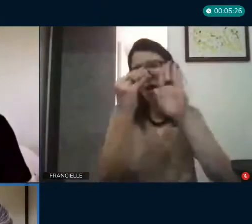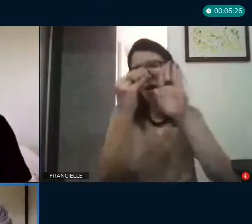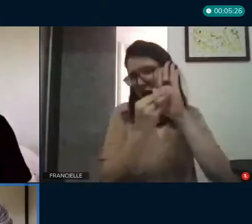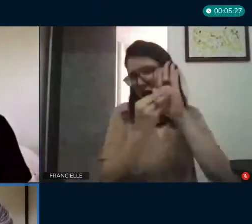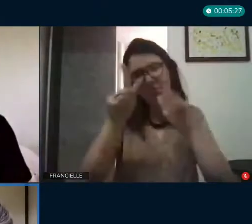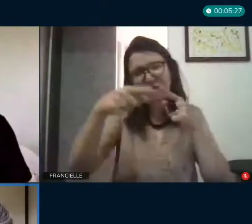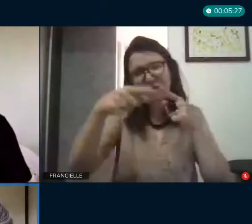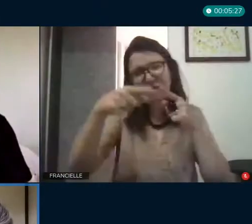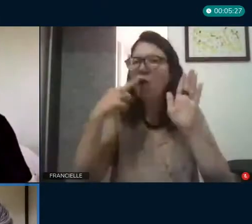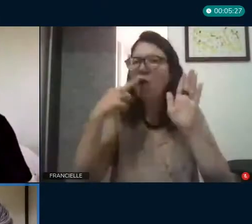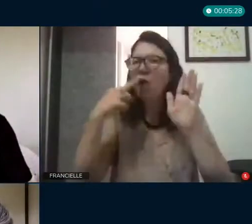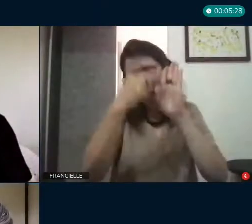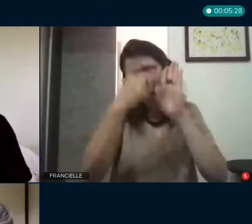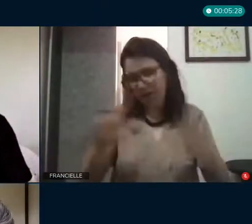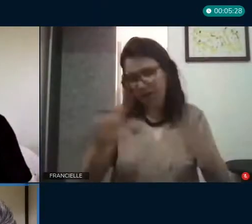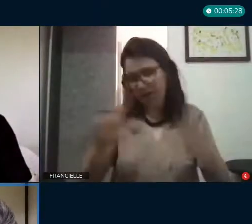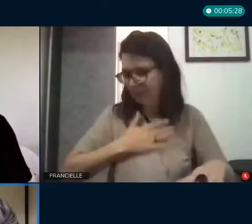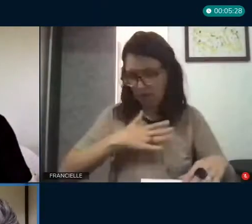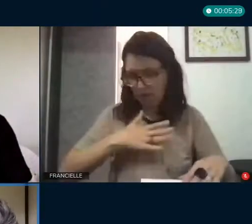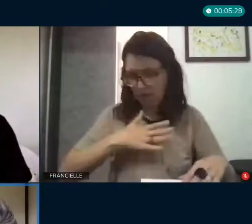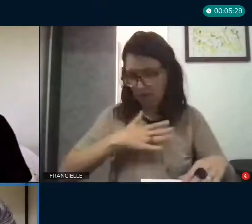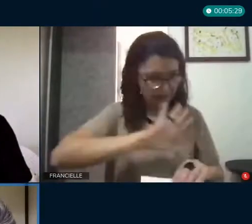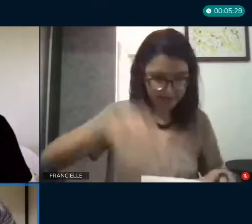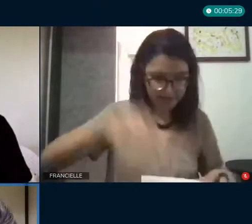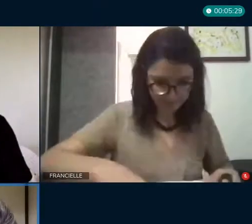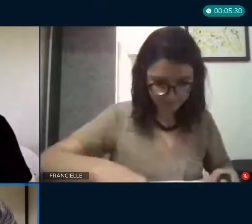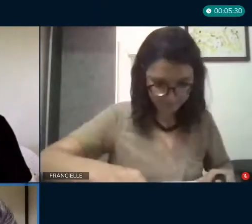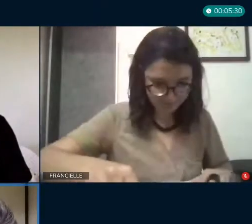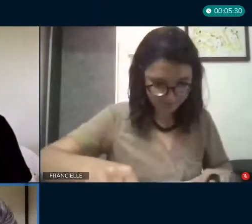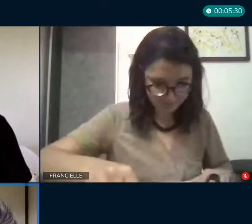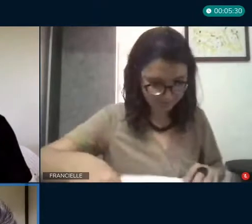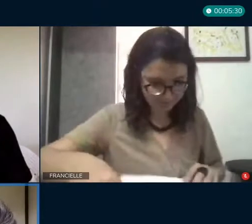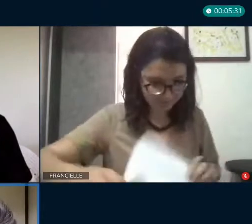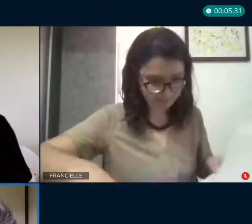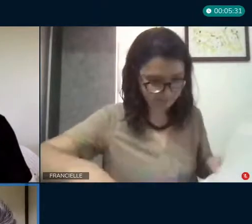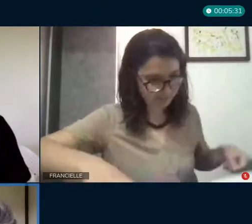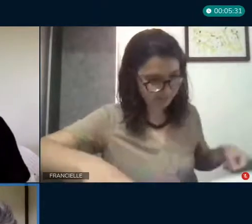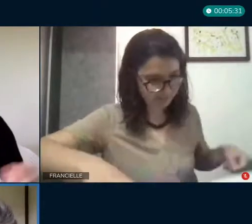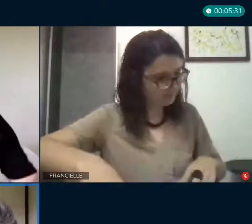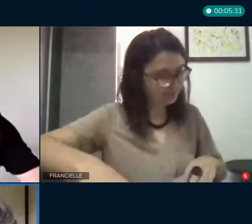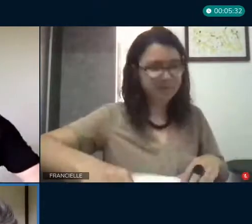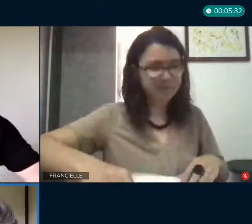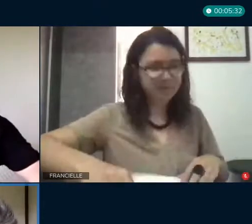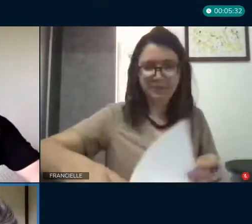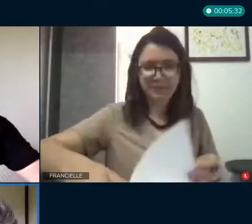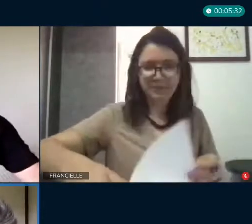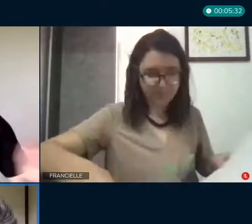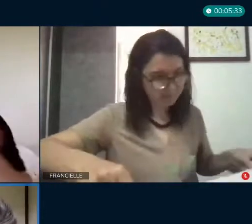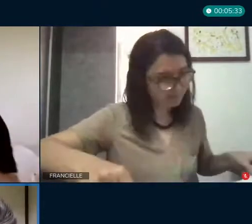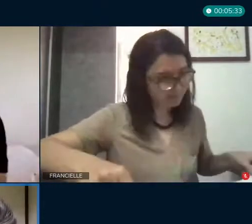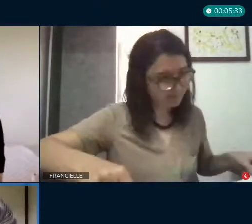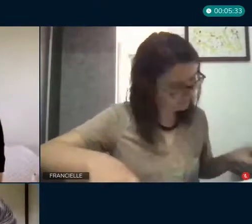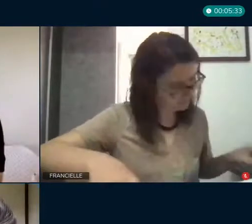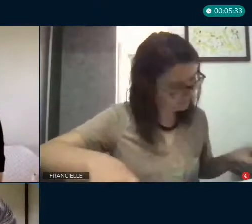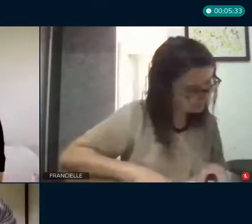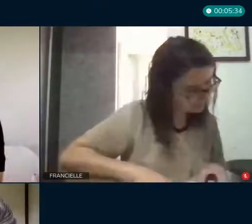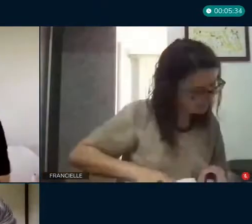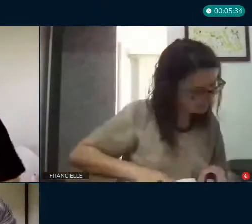de rodapé, você pode colocar algumas observações na nota de rodapé também, se precisar.